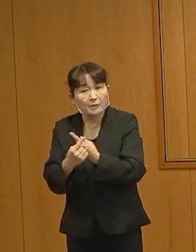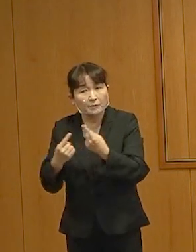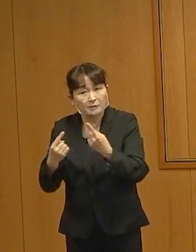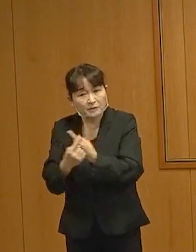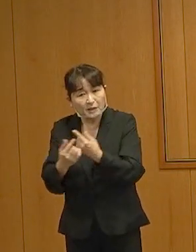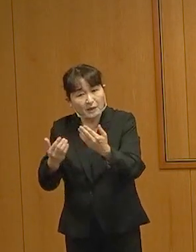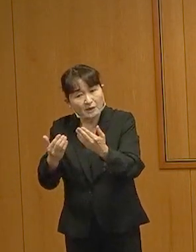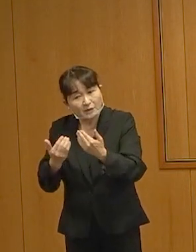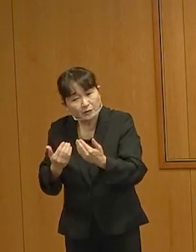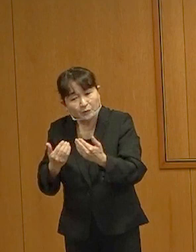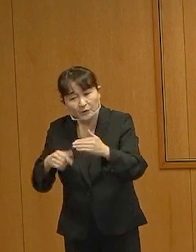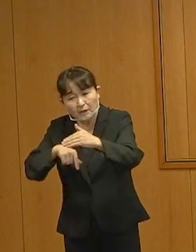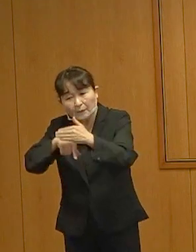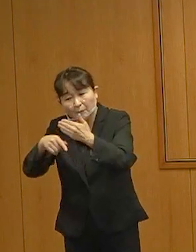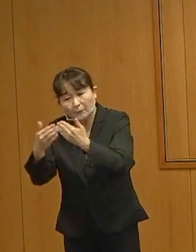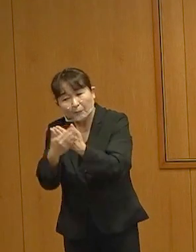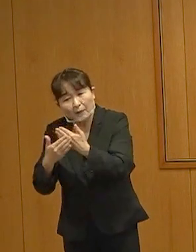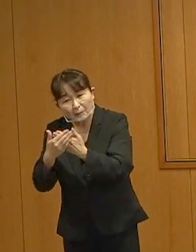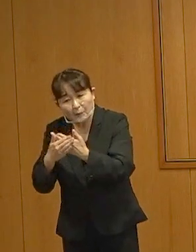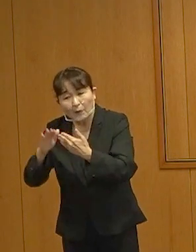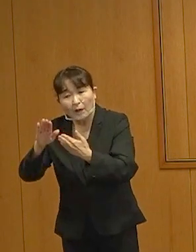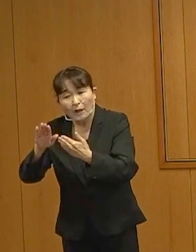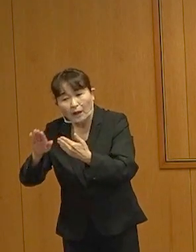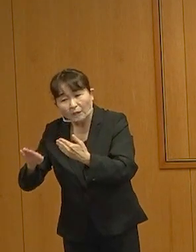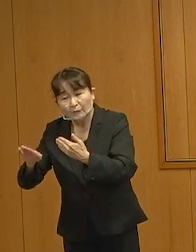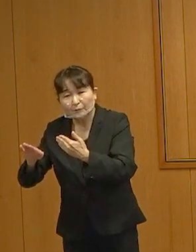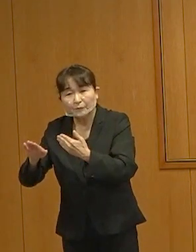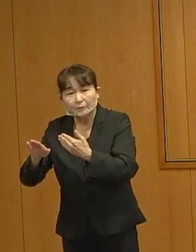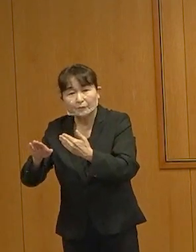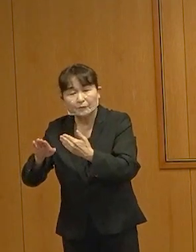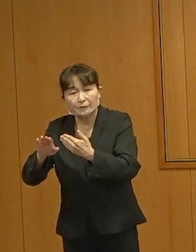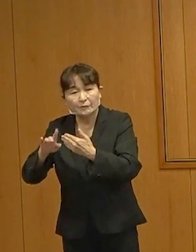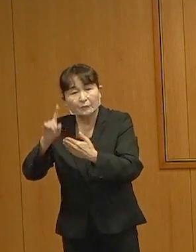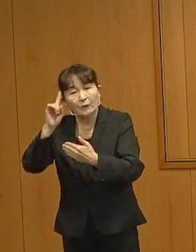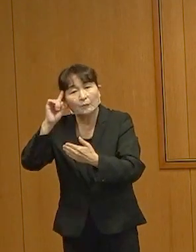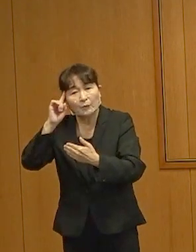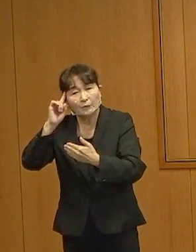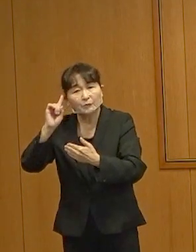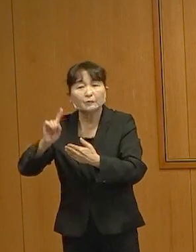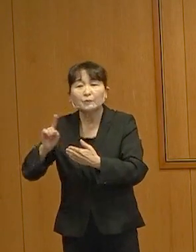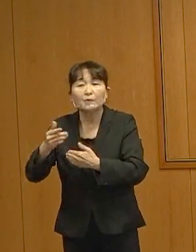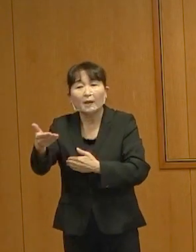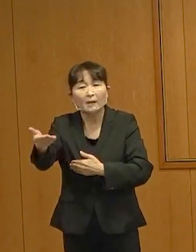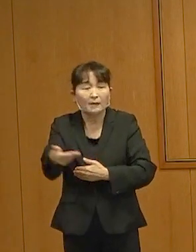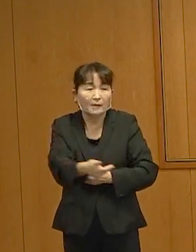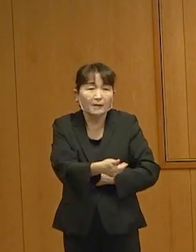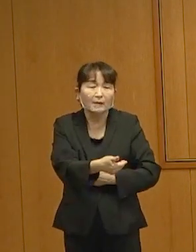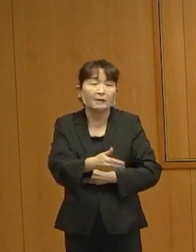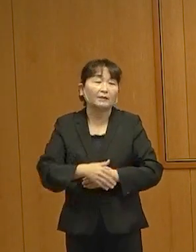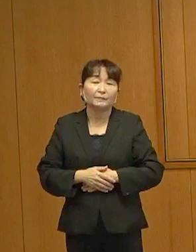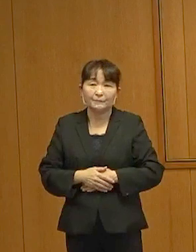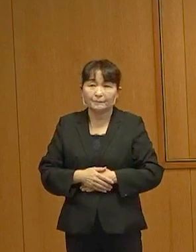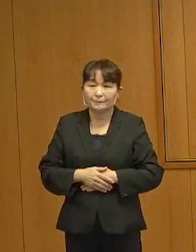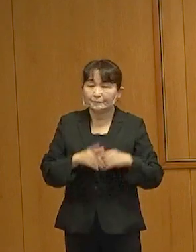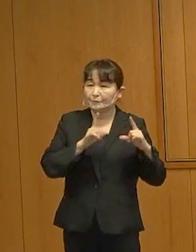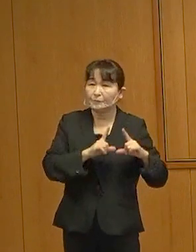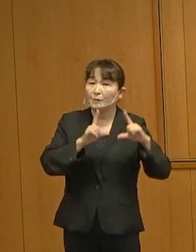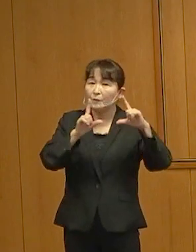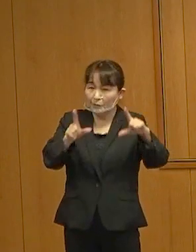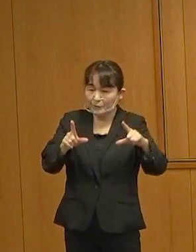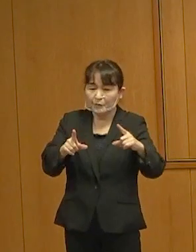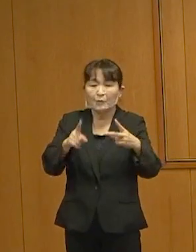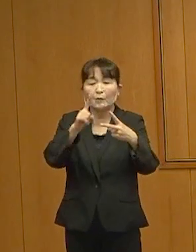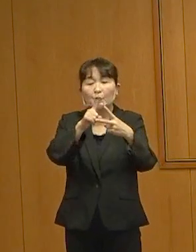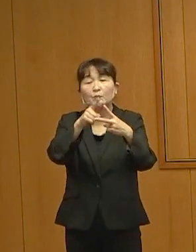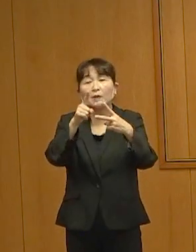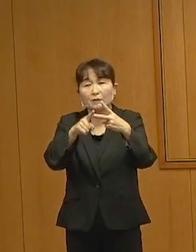になる部分なのかなという言及があったんですけども、そこについてはどういうふうなお考えでしょうか。 はい。日本立てで行かないといけ